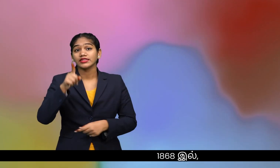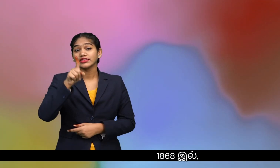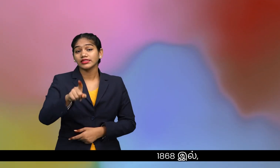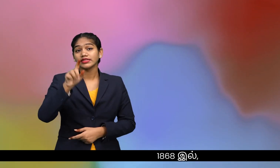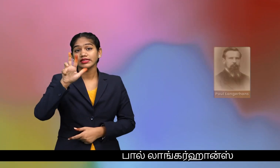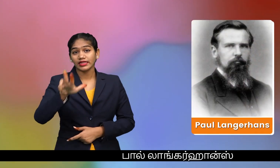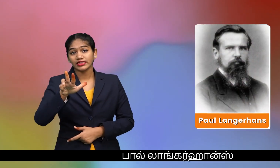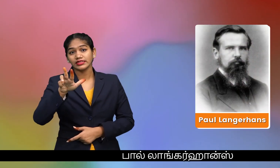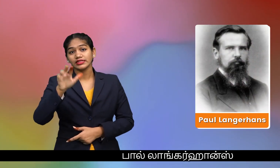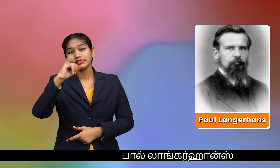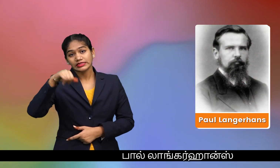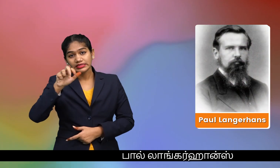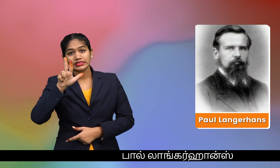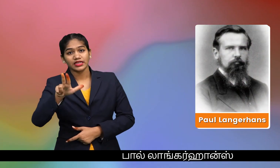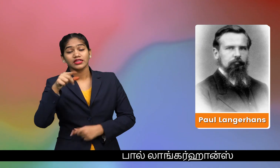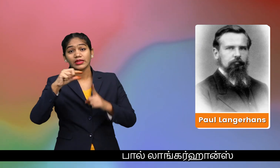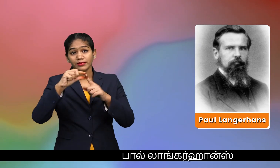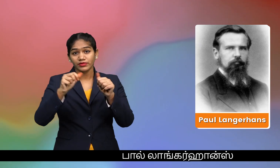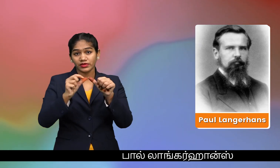1868 பால் லாங்கர்ஹான்ஸ்